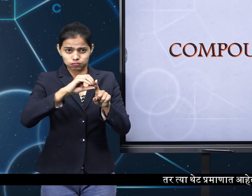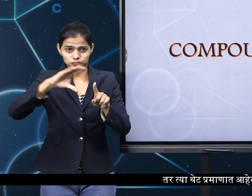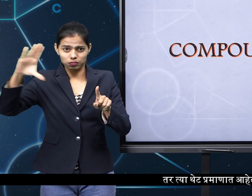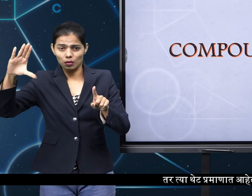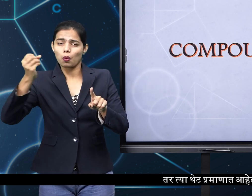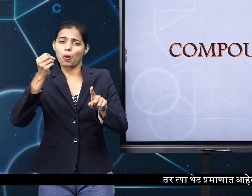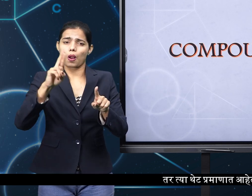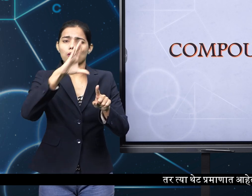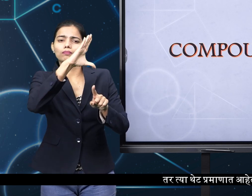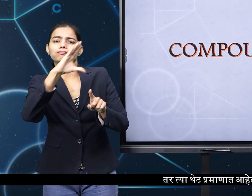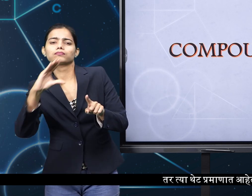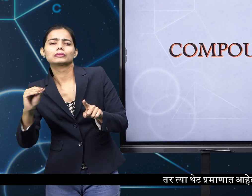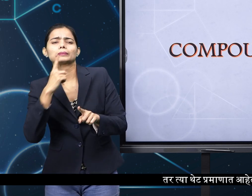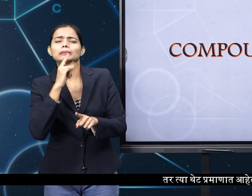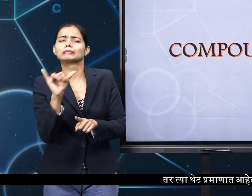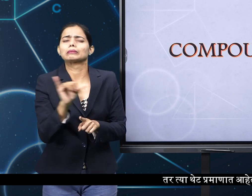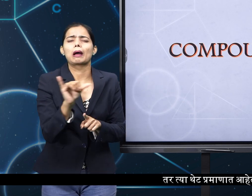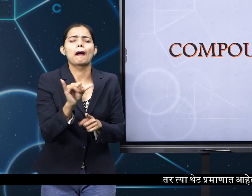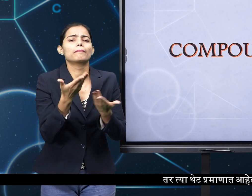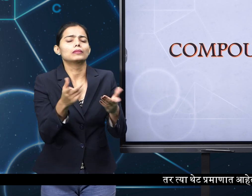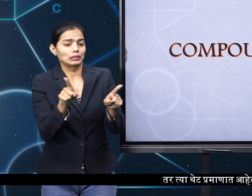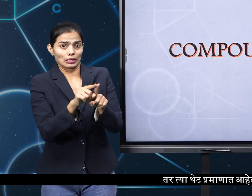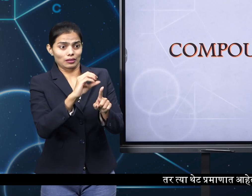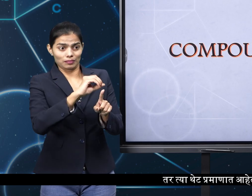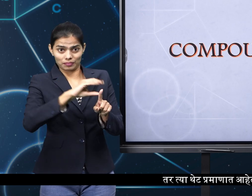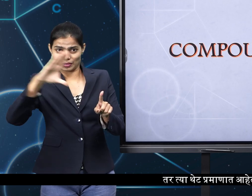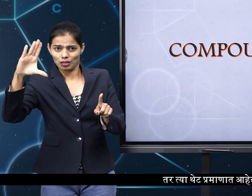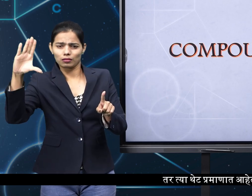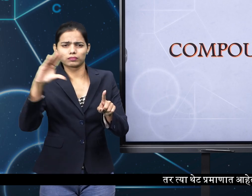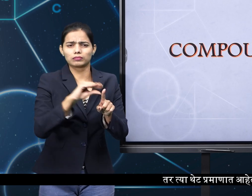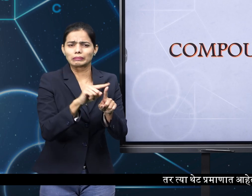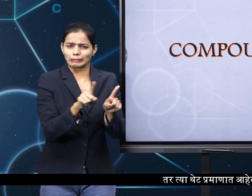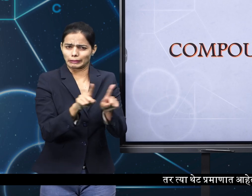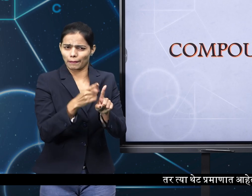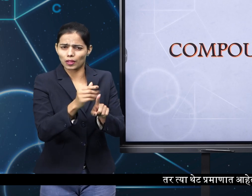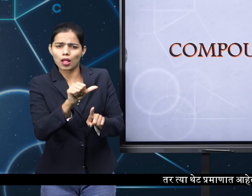तर त्या थेट प्रमाणात आहेत असे म्हटले जाते.